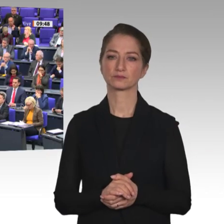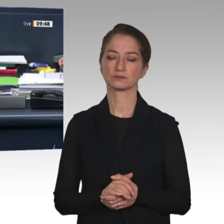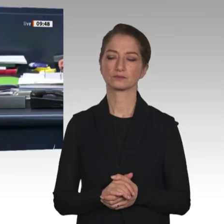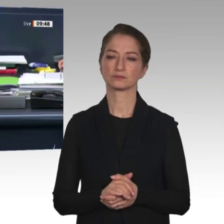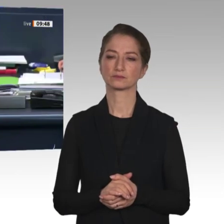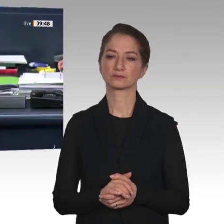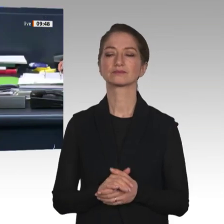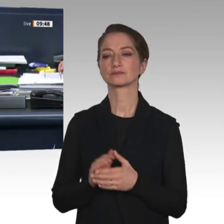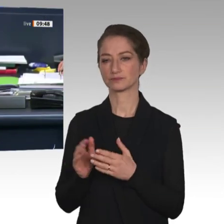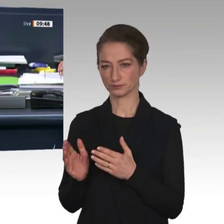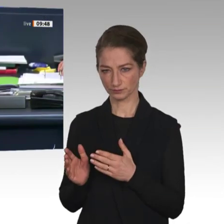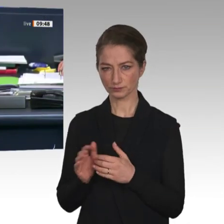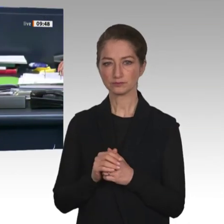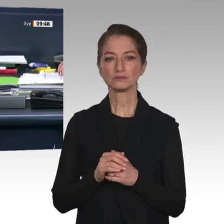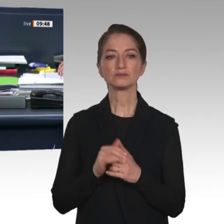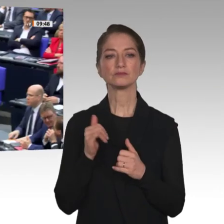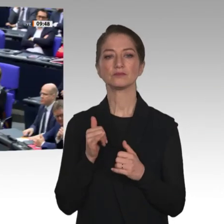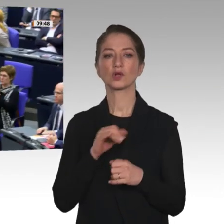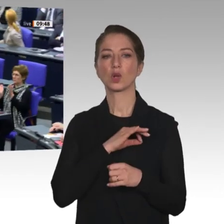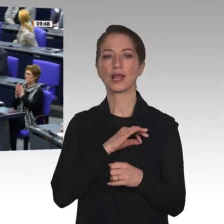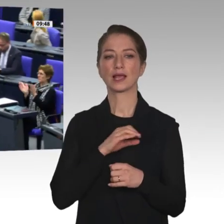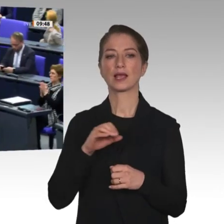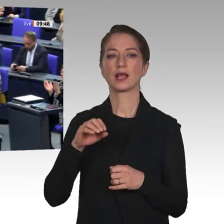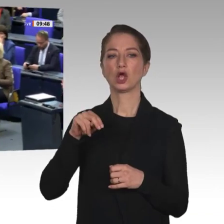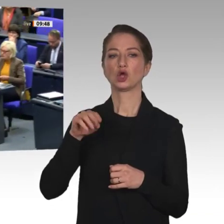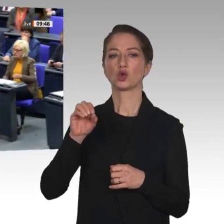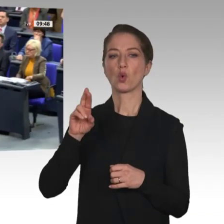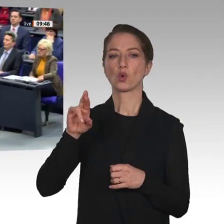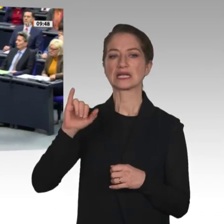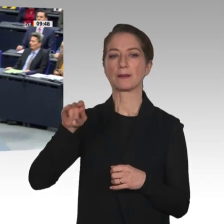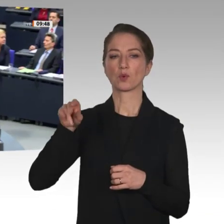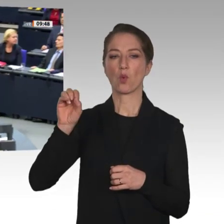Jetzt hat das Wort der Kollege Omid Nuripur, Bündnis 90 Die Grünen.